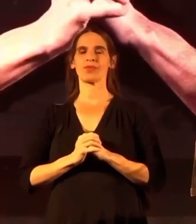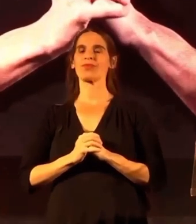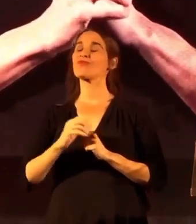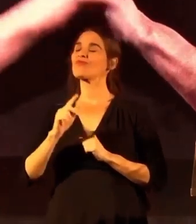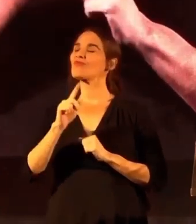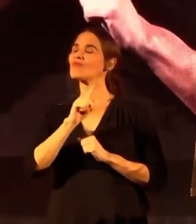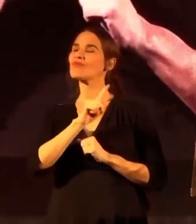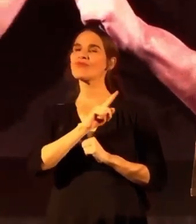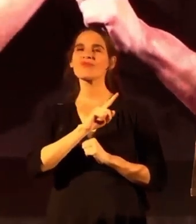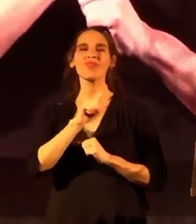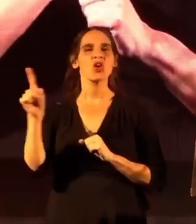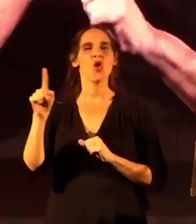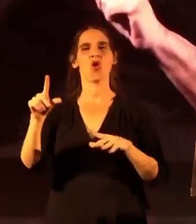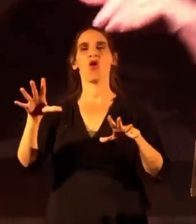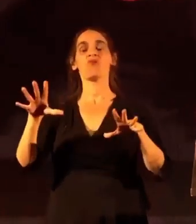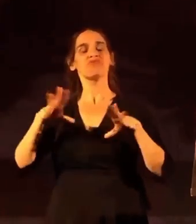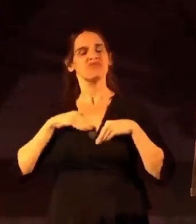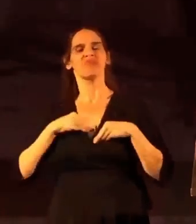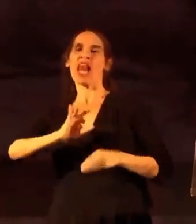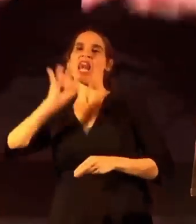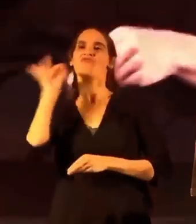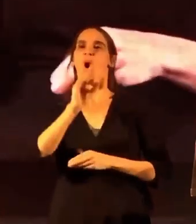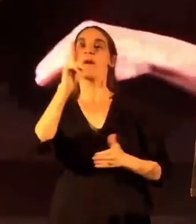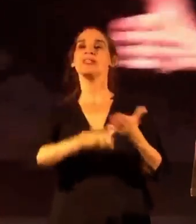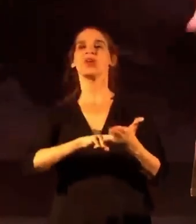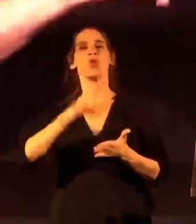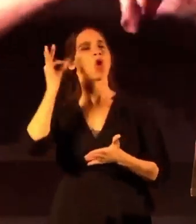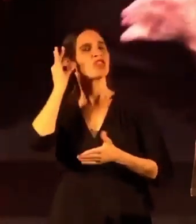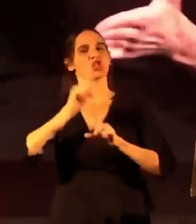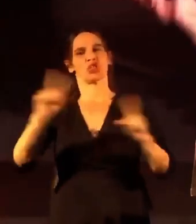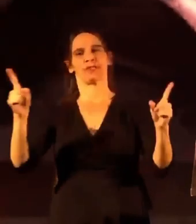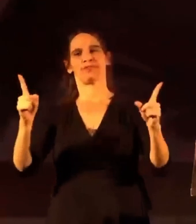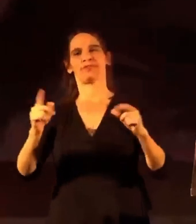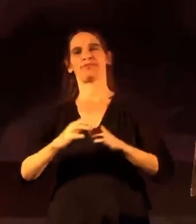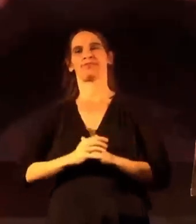לא לפגיעה בזכויות נשים.